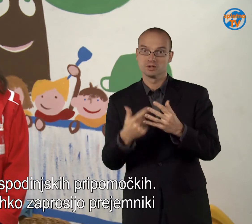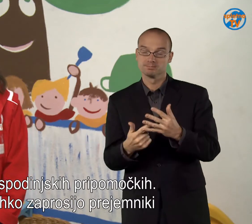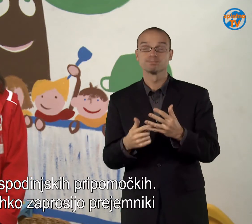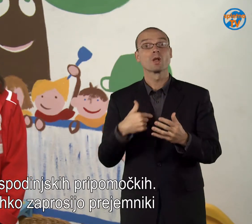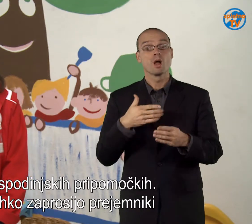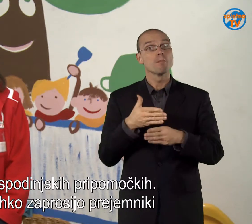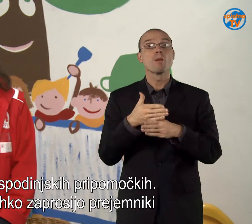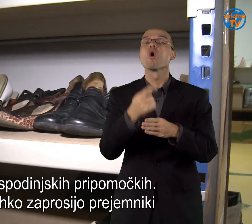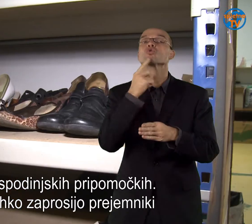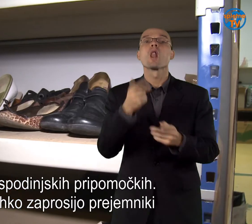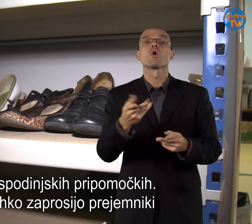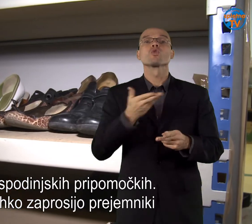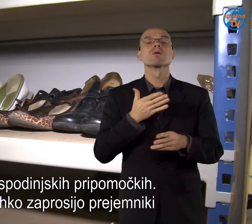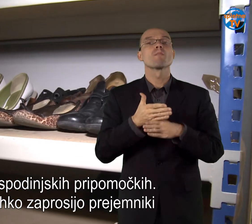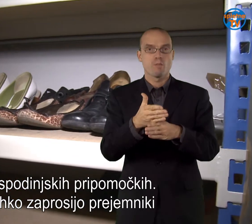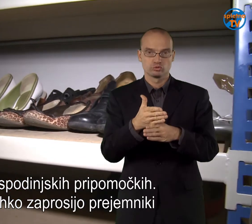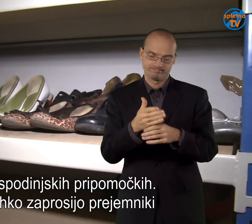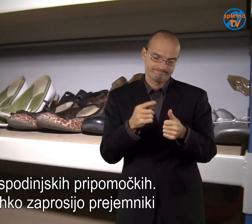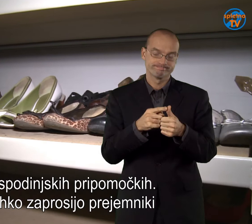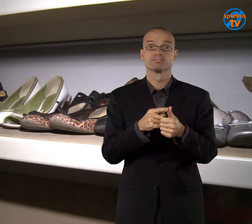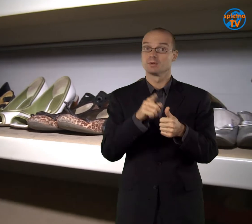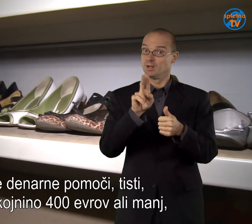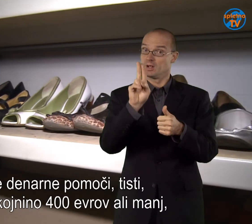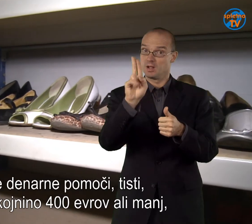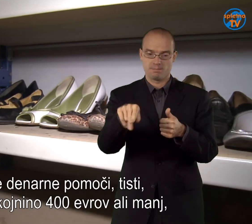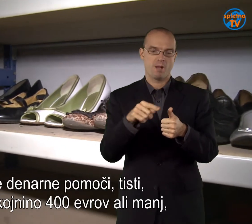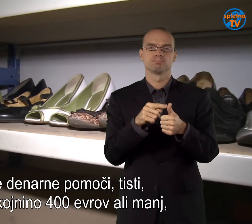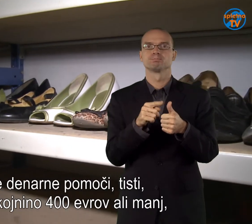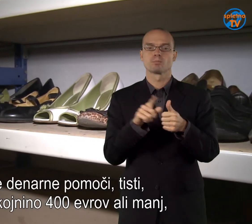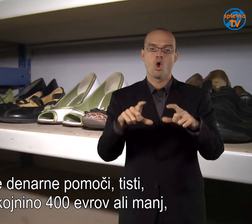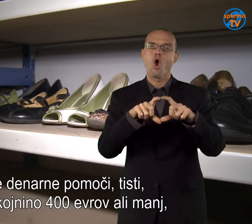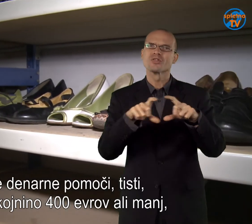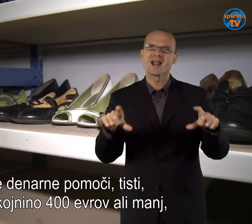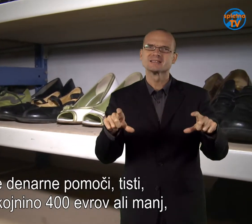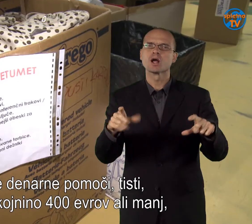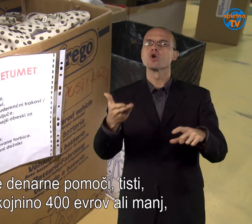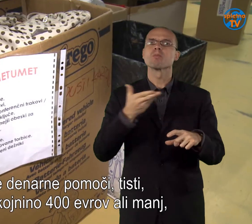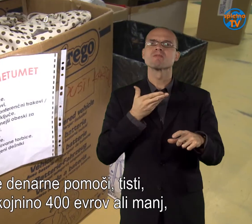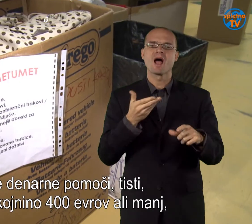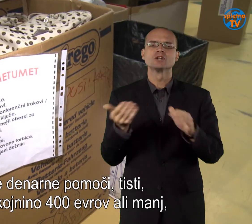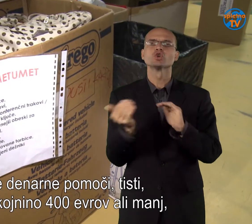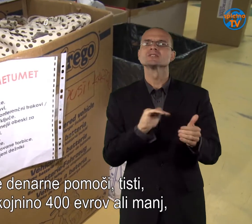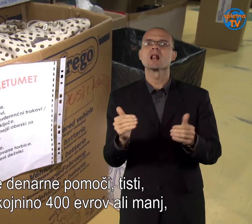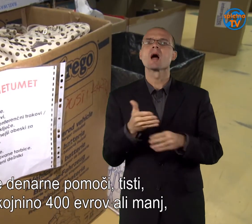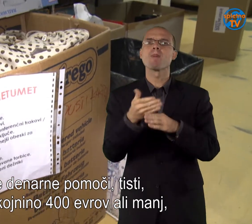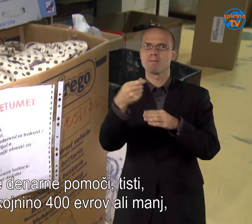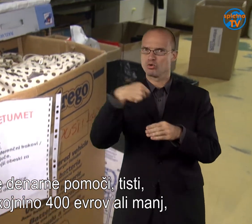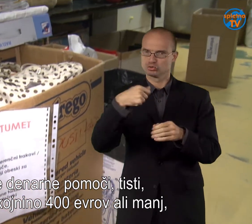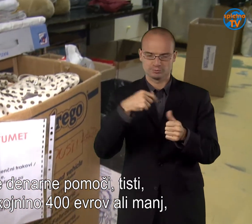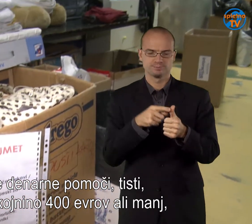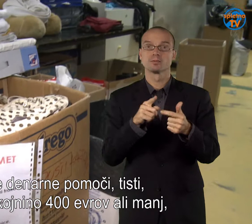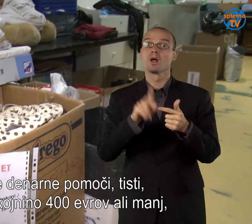Pomoč lahko zaprosi vsak, ki se izkaže z odrezkom socialne denarne